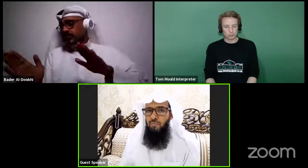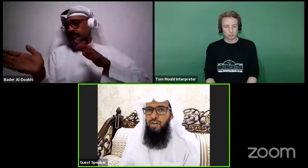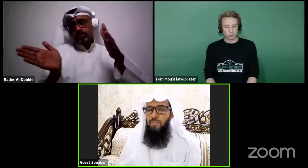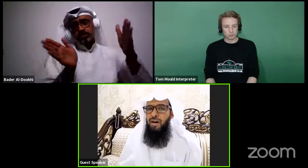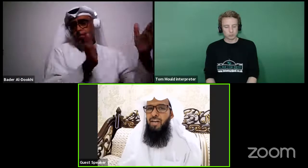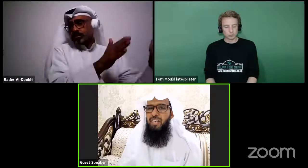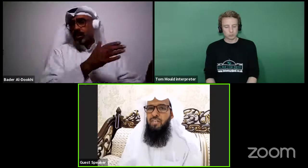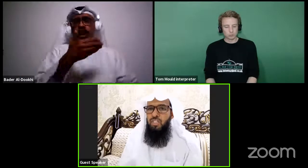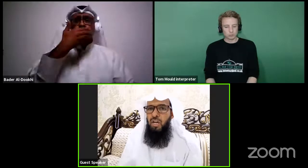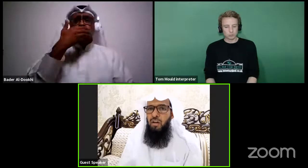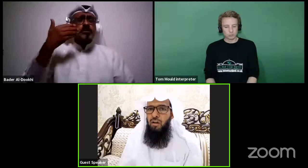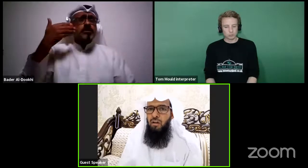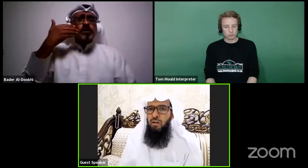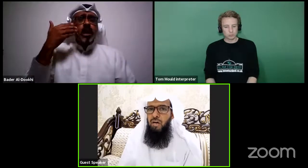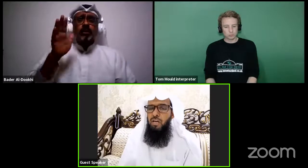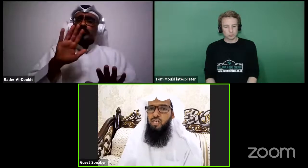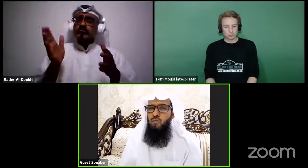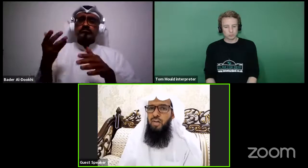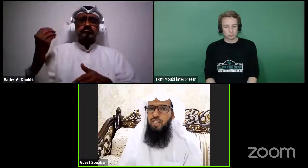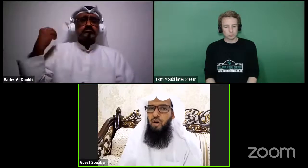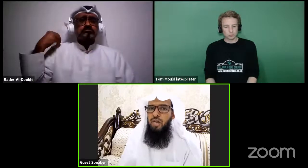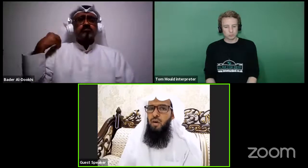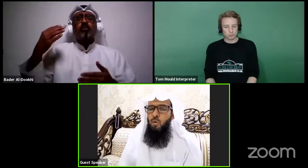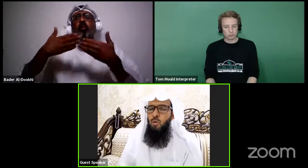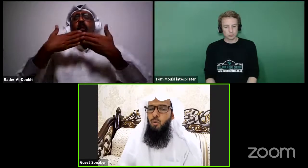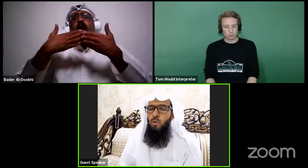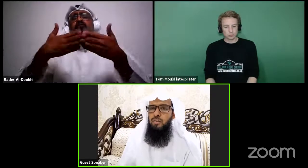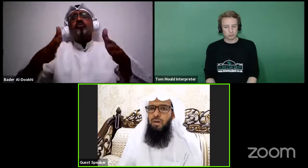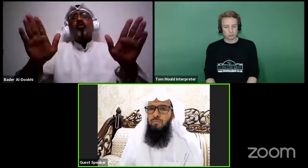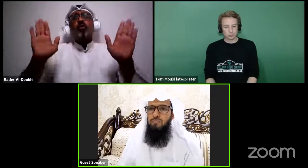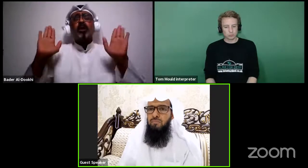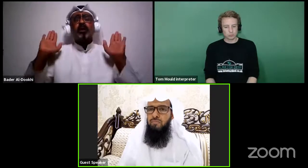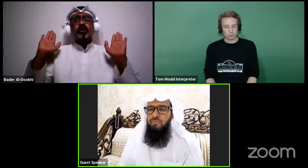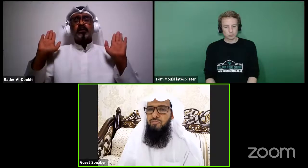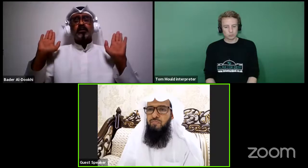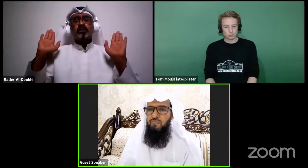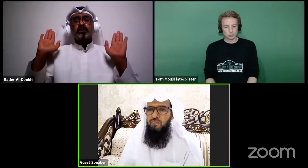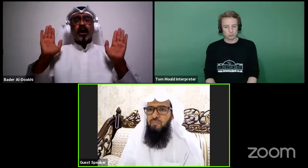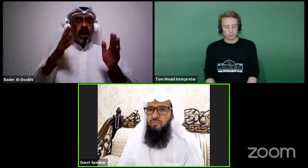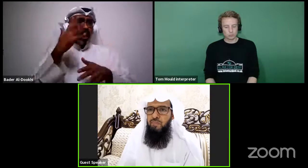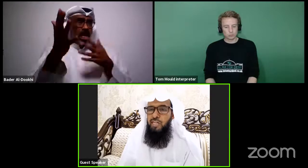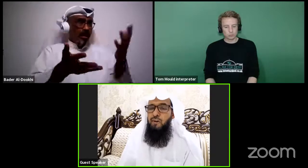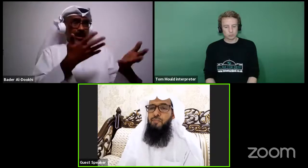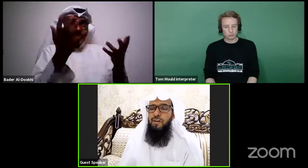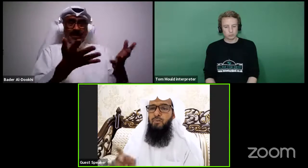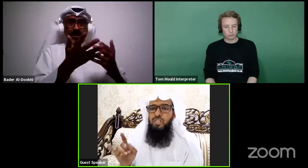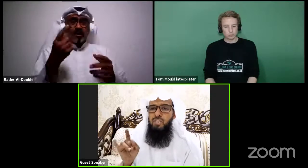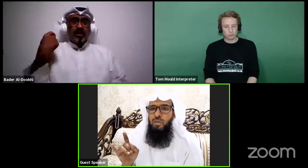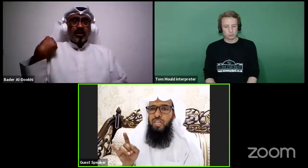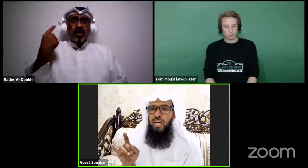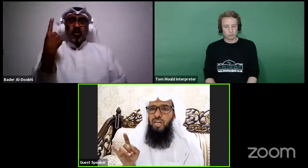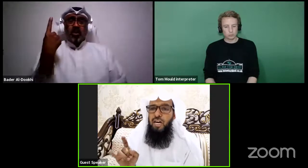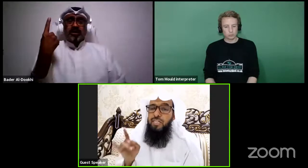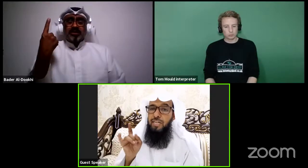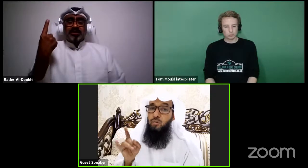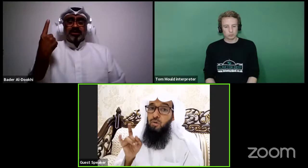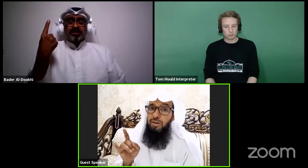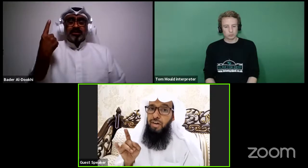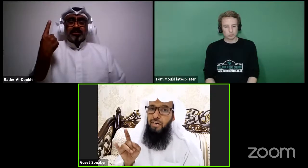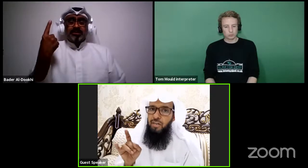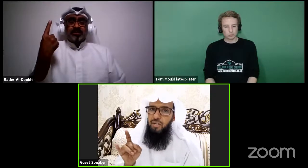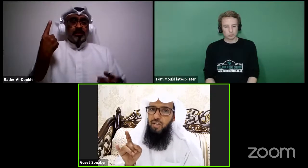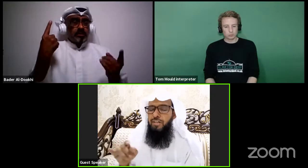الصيام فكما قال الله عز وجل: إلا الصوم فإنه لي وأنا أجزي به. تكفل رب العزة والجلال